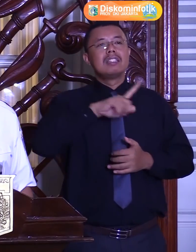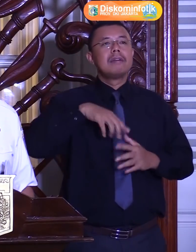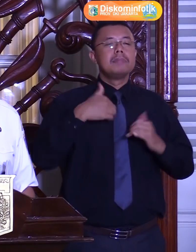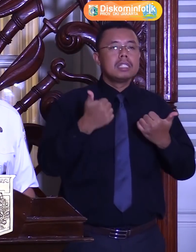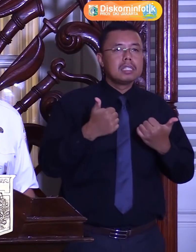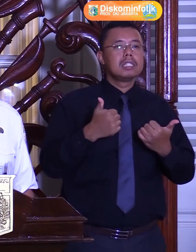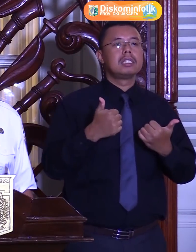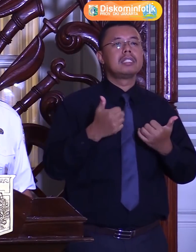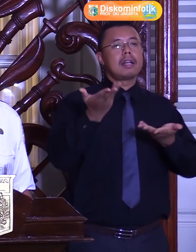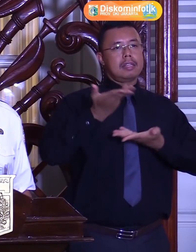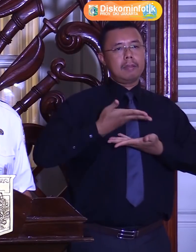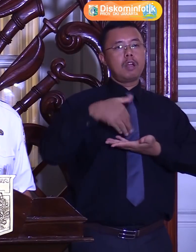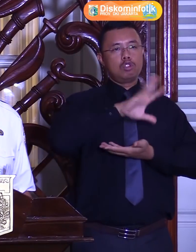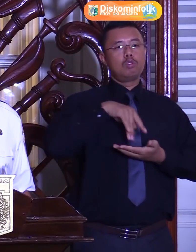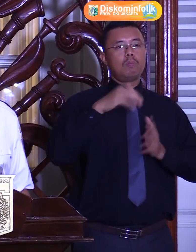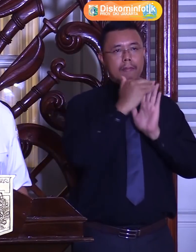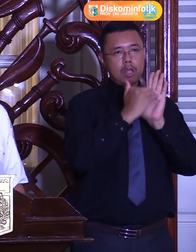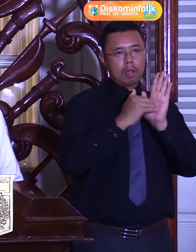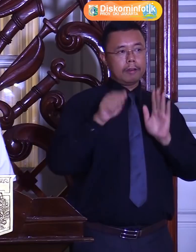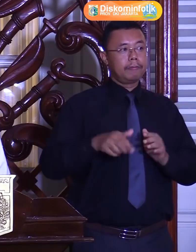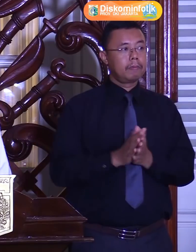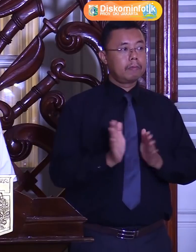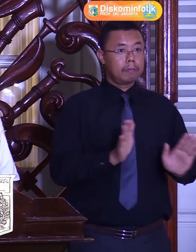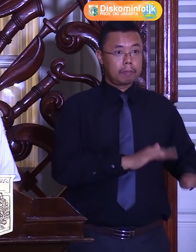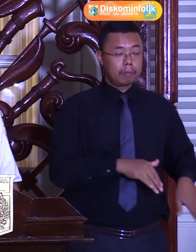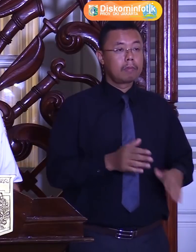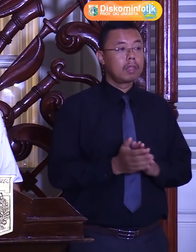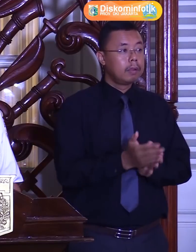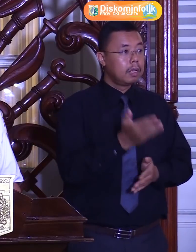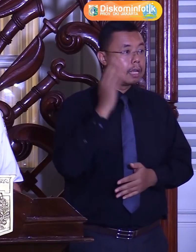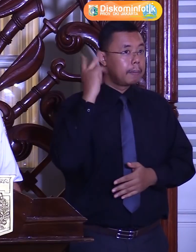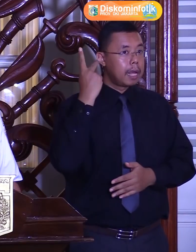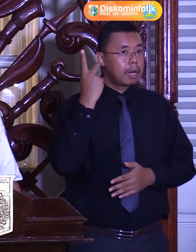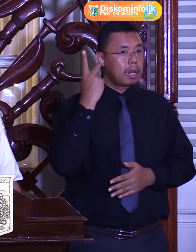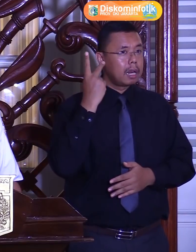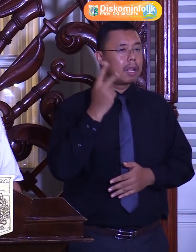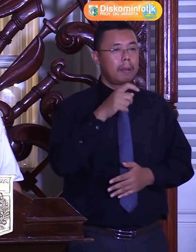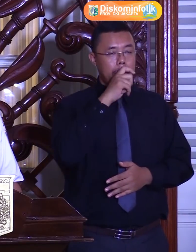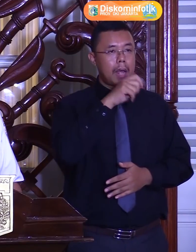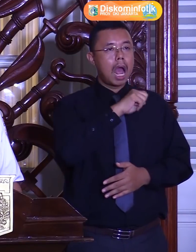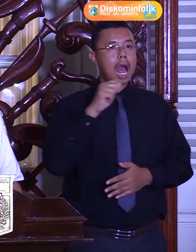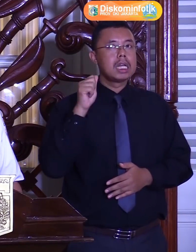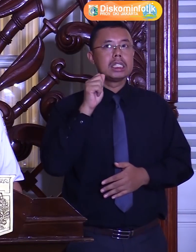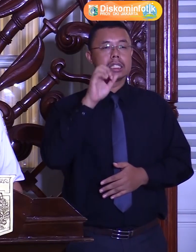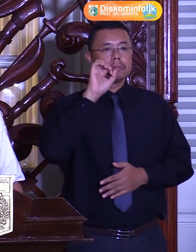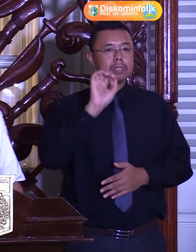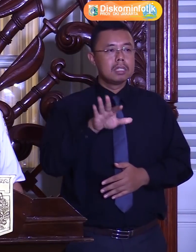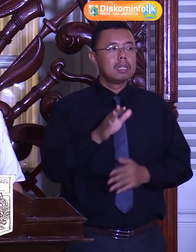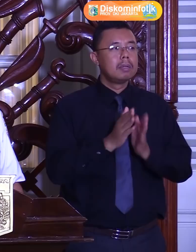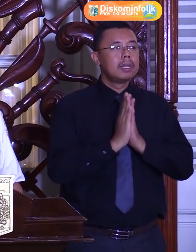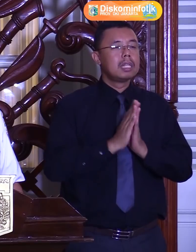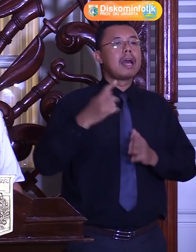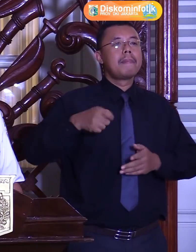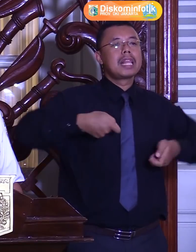bisa terima ini semua. Ya. Pak, satu lagi, Pak, kemarin beberapa waktu lalu Pak Anies sempat minta supaya ada menteri